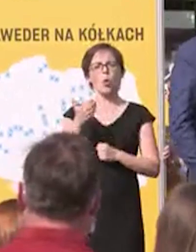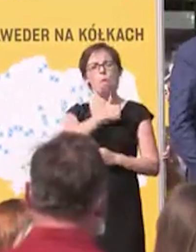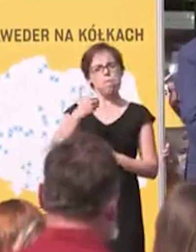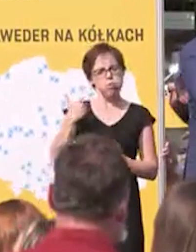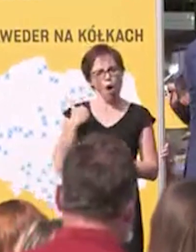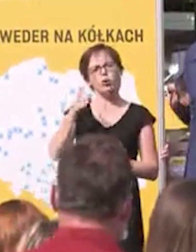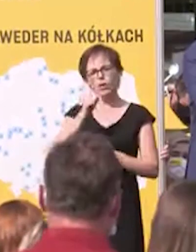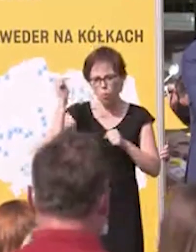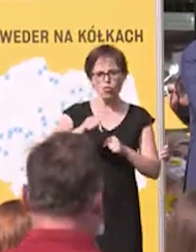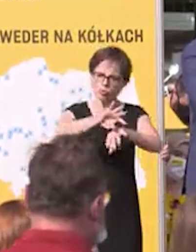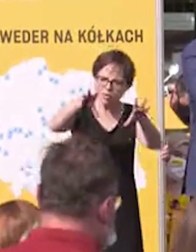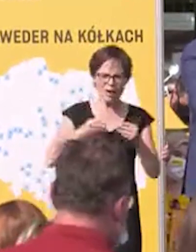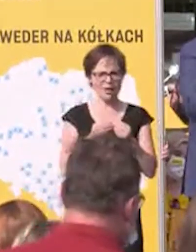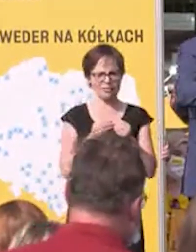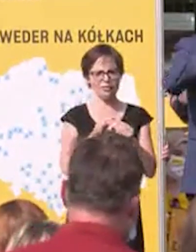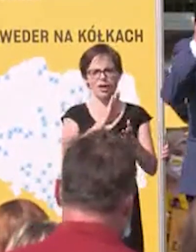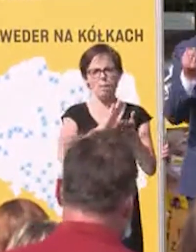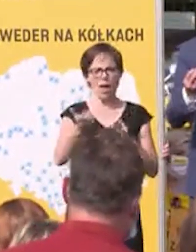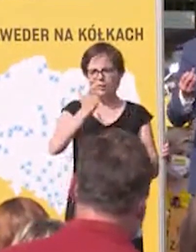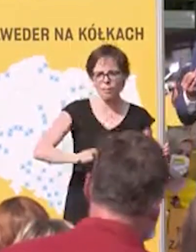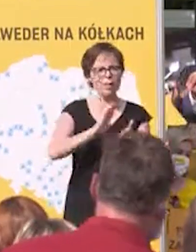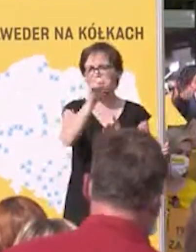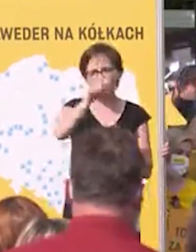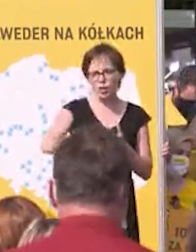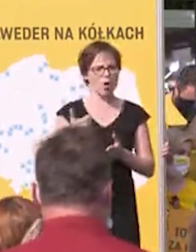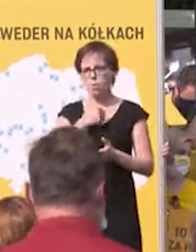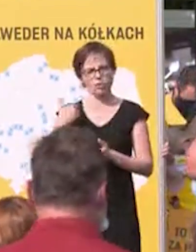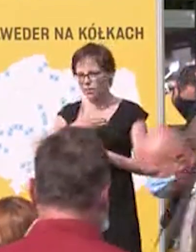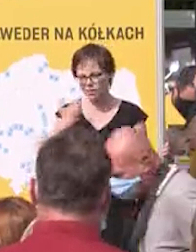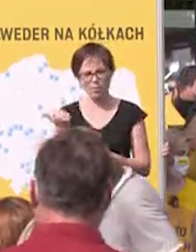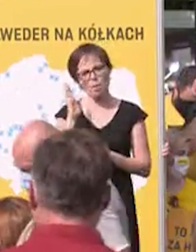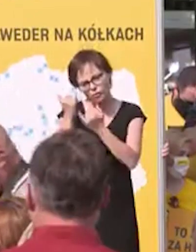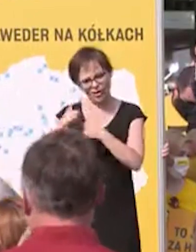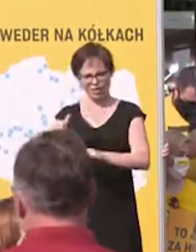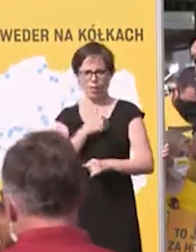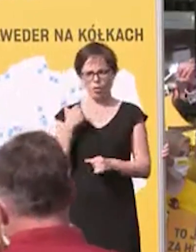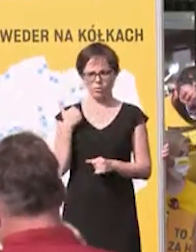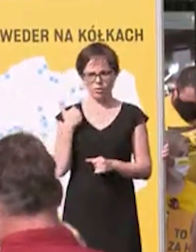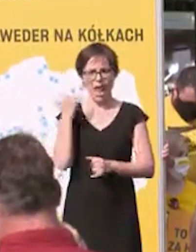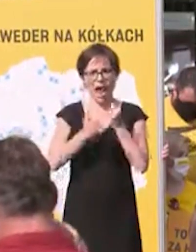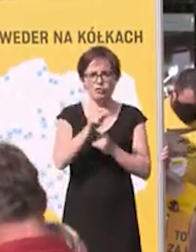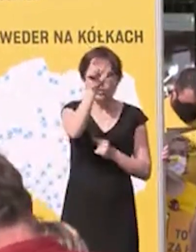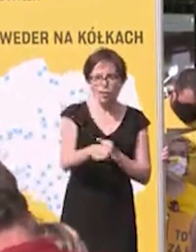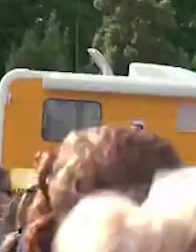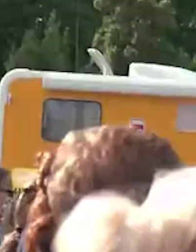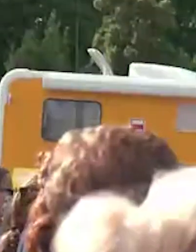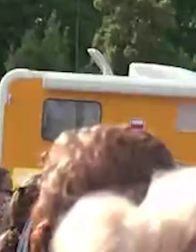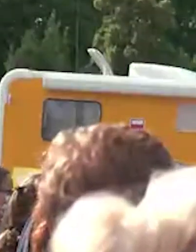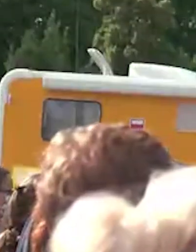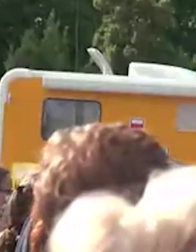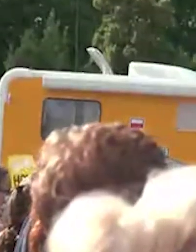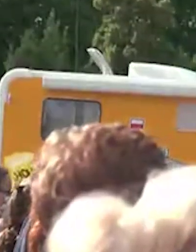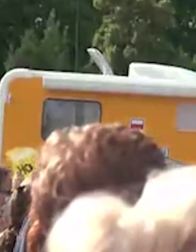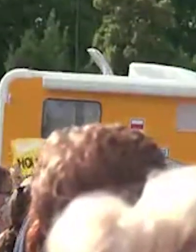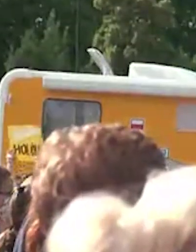beze mnie, która bez ciebie, beze mnie nie będzie taka sama, która nie będzie Polską, jeżeli ciebie w niej zabraknie.